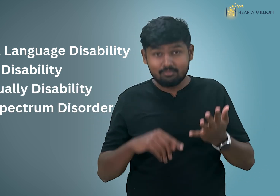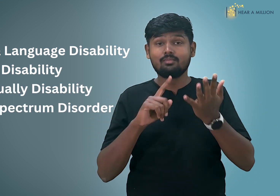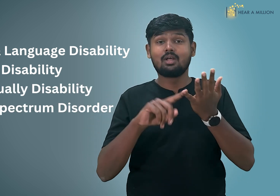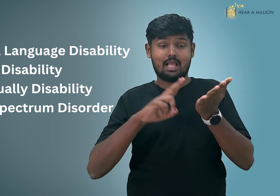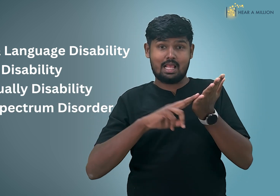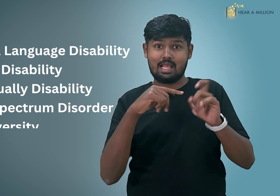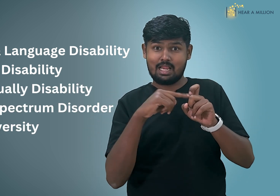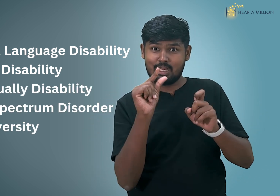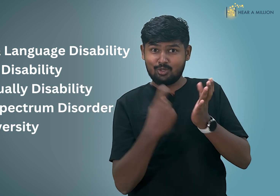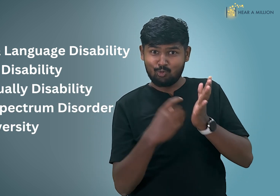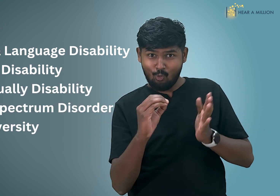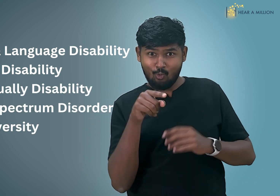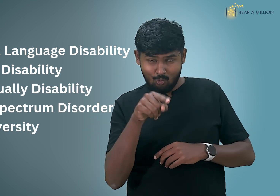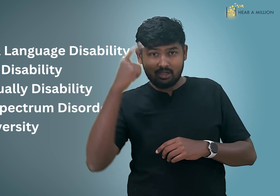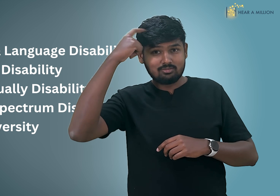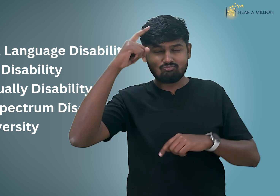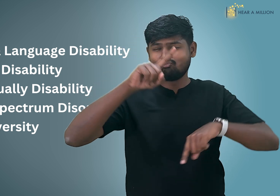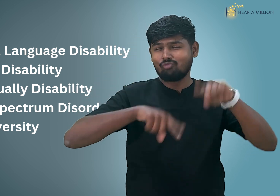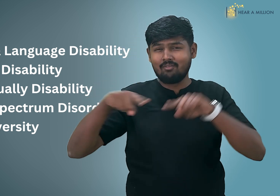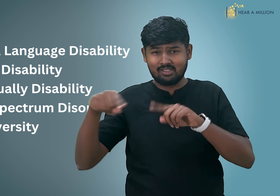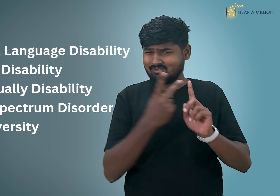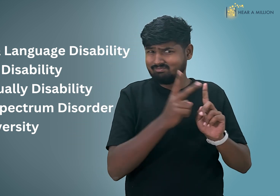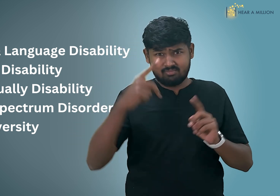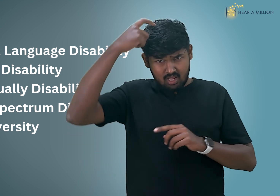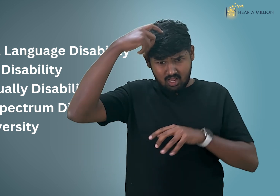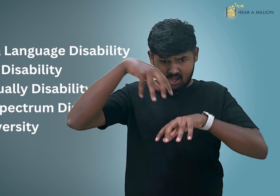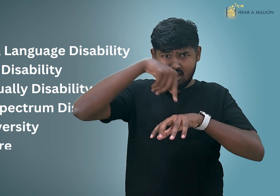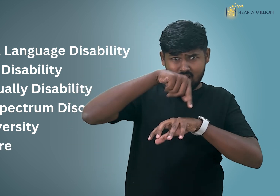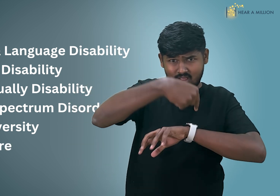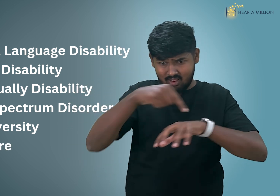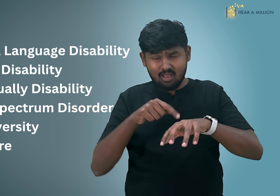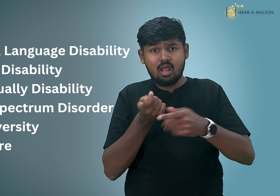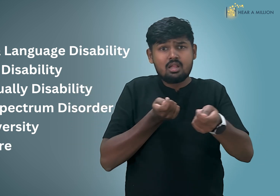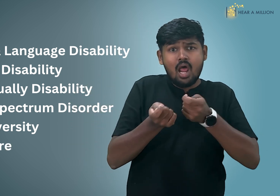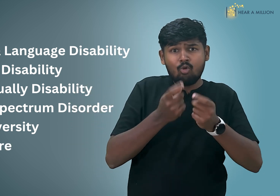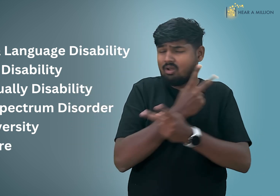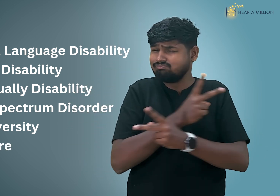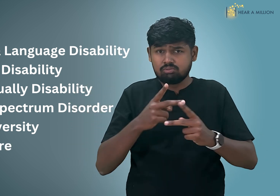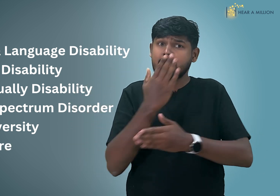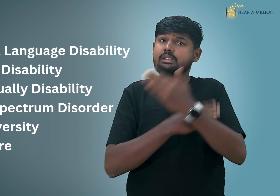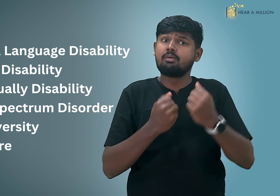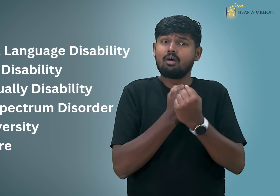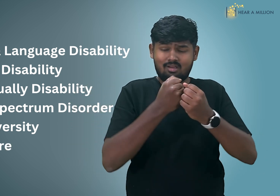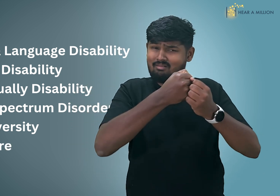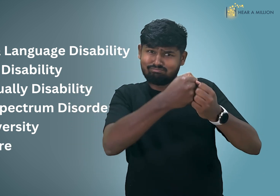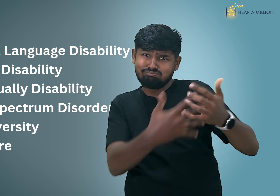मेंटल डिसेबिलिटी, 4 पुराने शब्द के बजाय ऑटिज्म, 5 न्यूरोडाइवर्स। इसका मतलब है अलग अलग मस्तिष्क कार्य करने वाले व्यक्ति और उनके